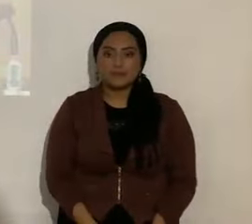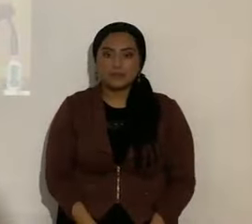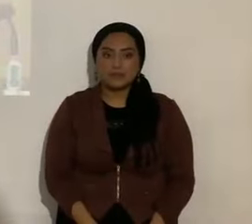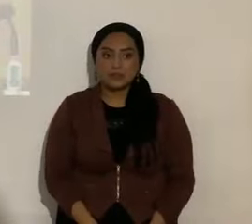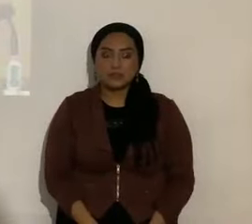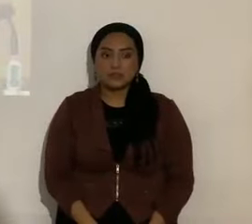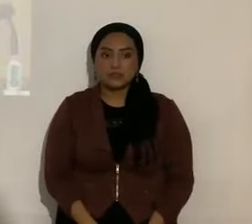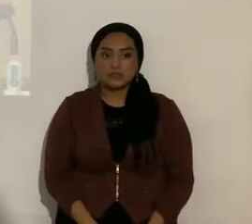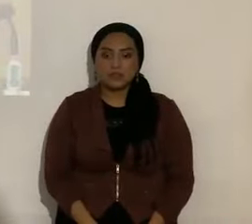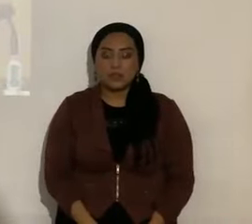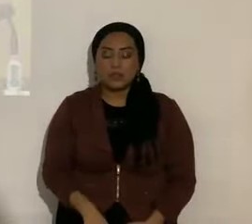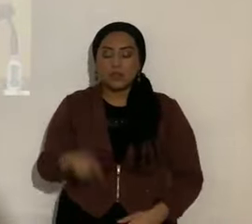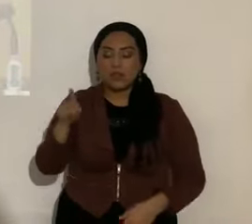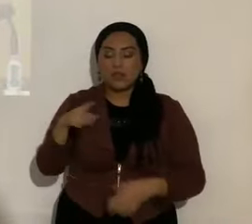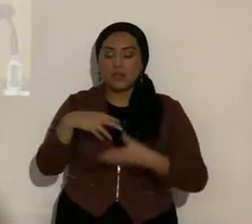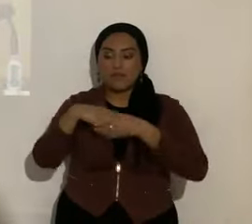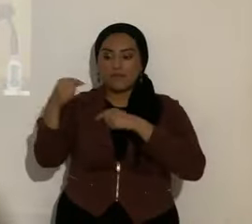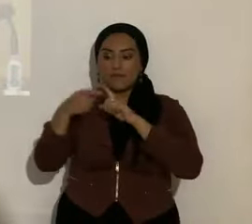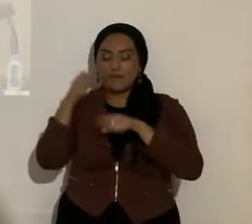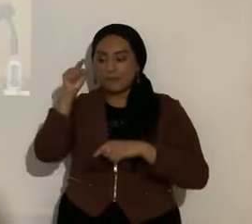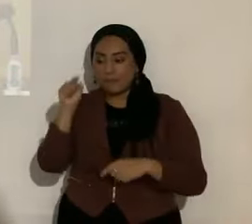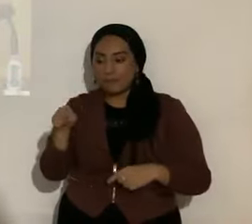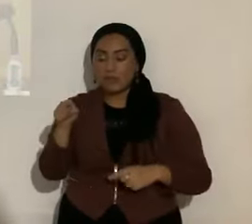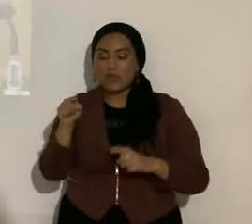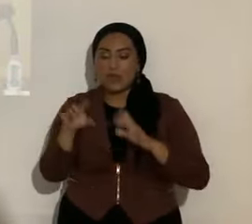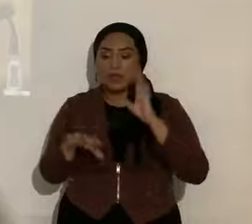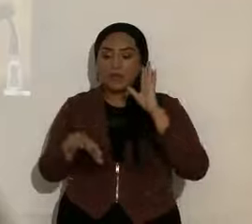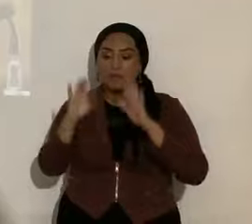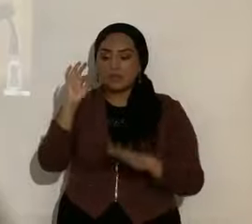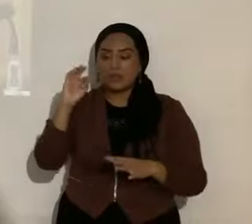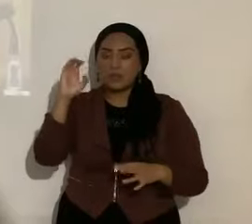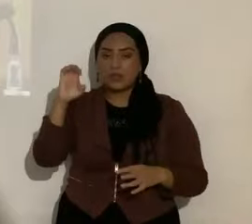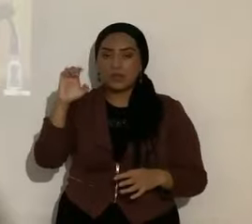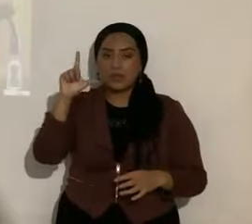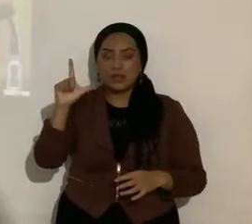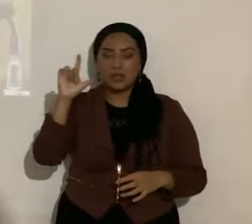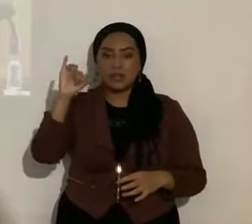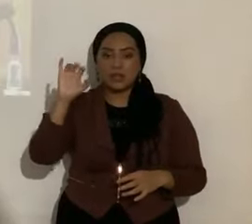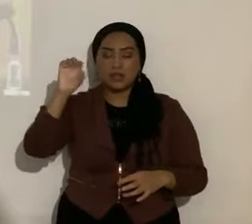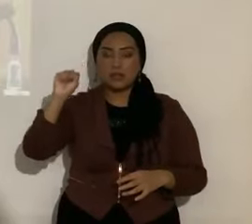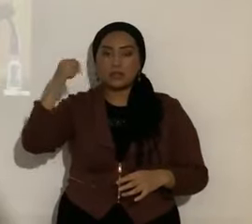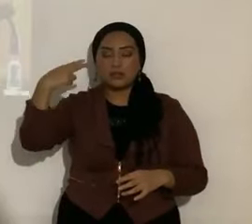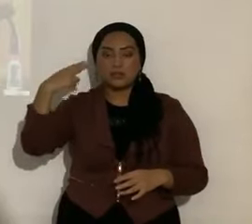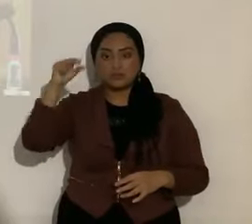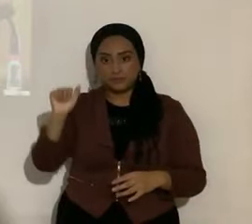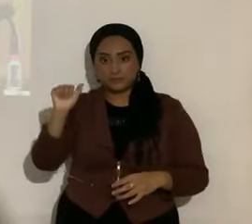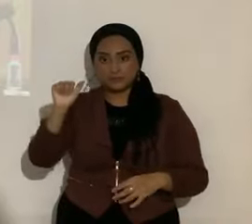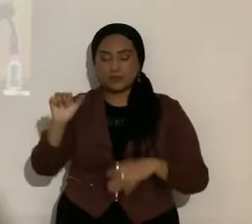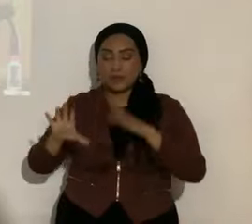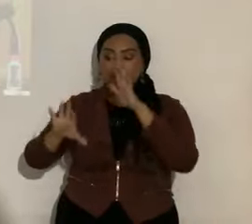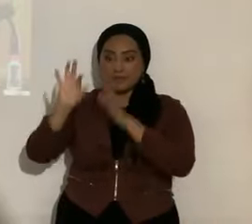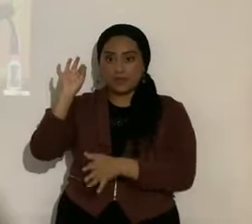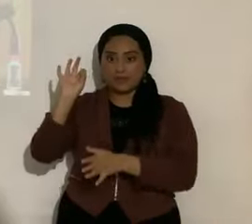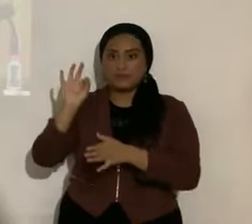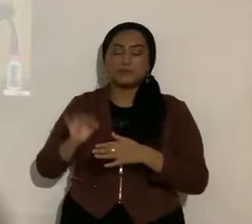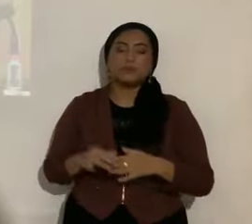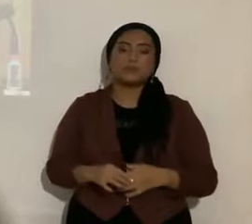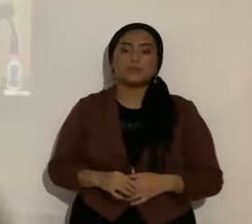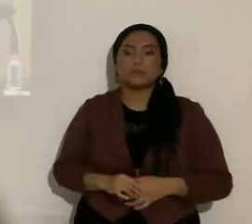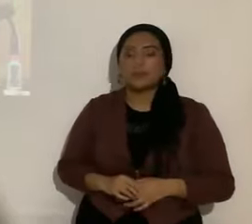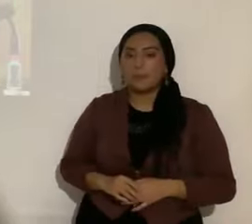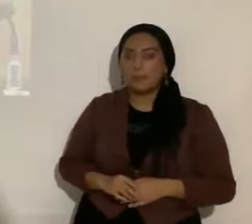Partiendo él de allí, halló a Eliseo, pero no es que lo haya hallado porque, ay, qué casualidad te encontré, no, porque